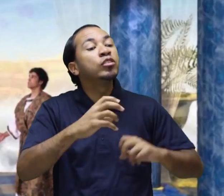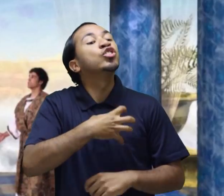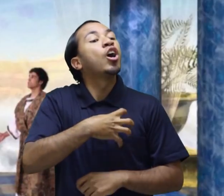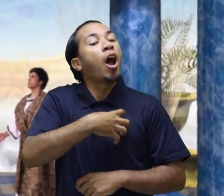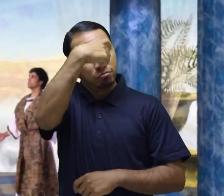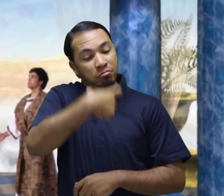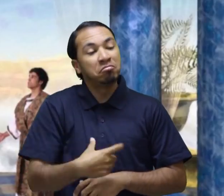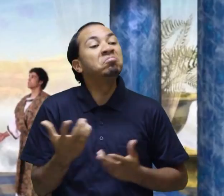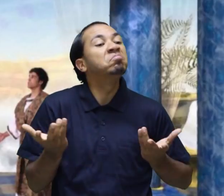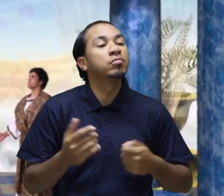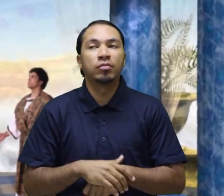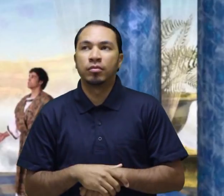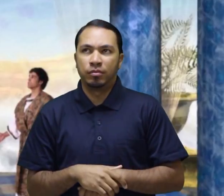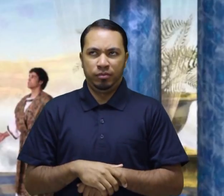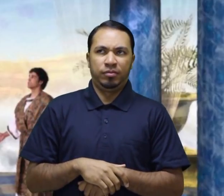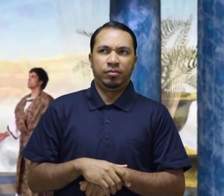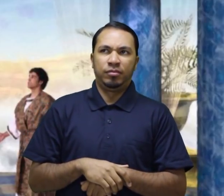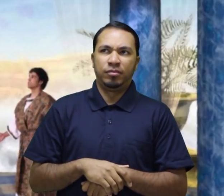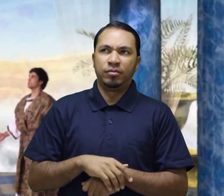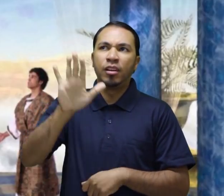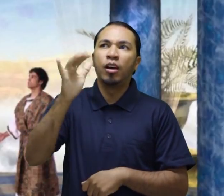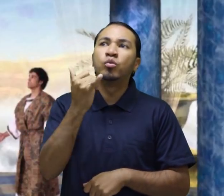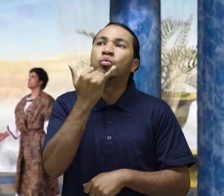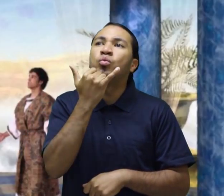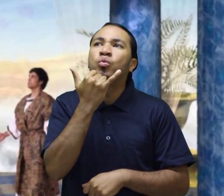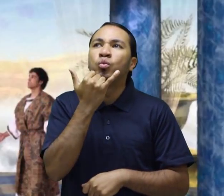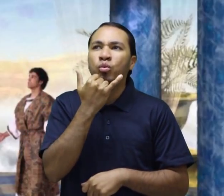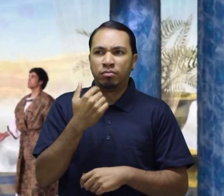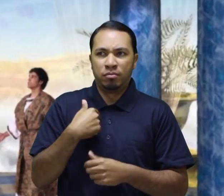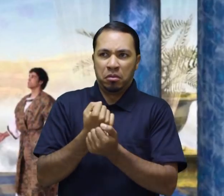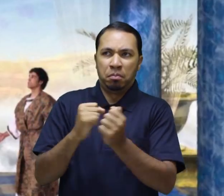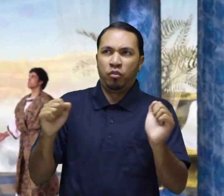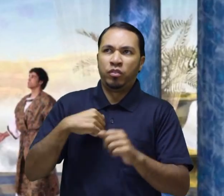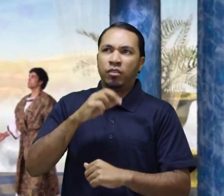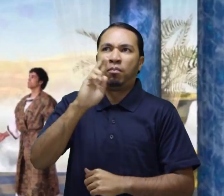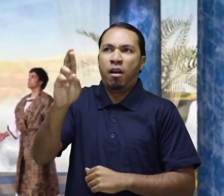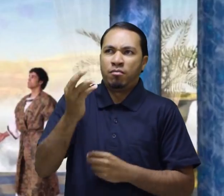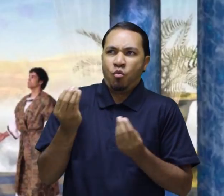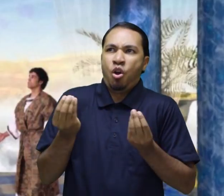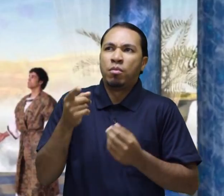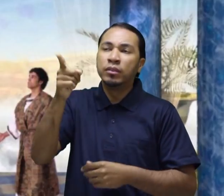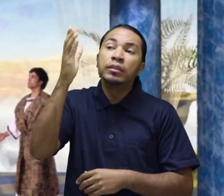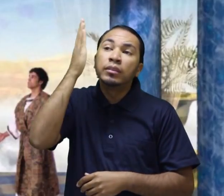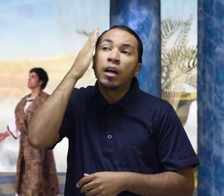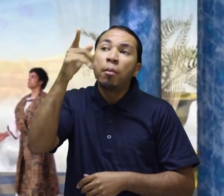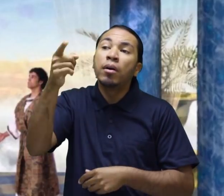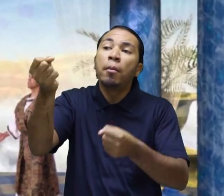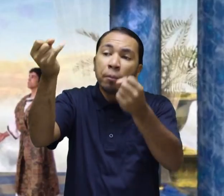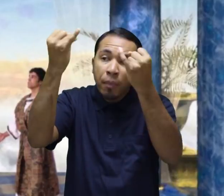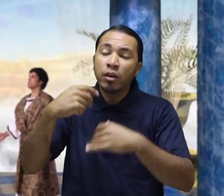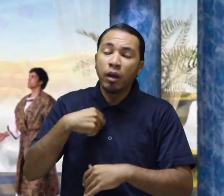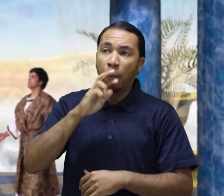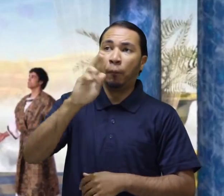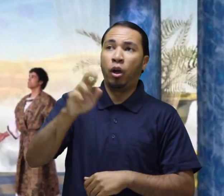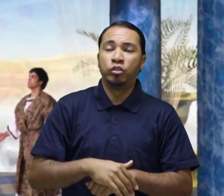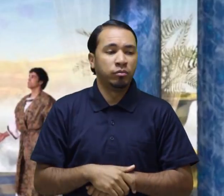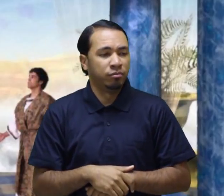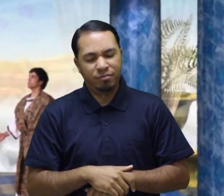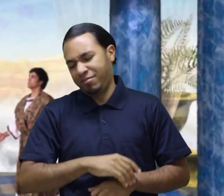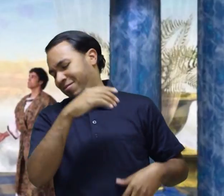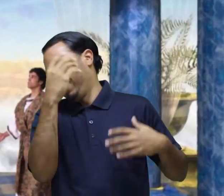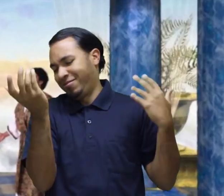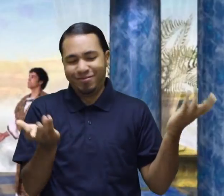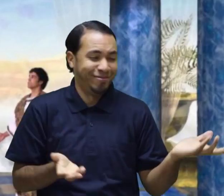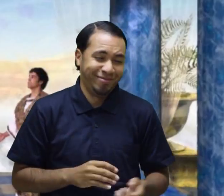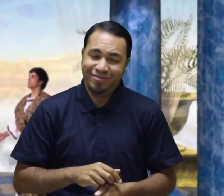Daniel sabia qual era o sonho. Daniel disse que não poderia responder sem que o rei lhe explicasse. O